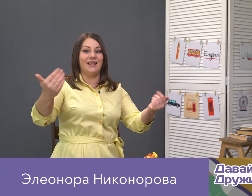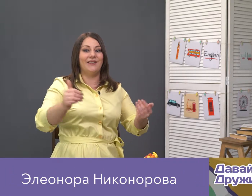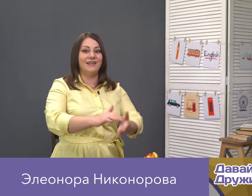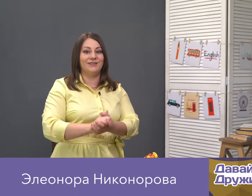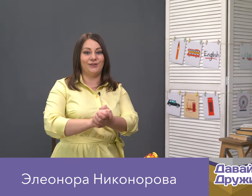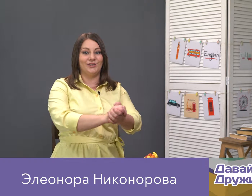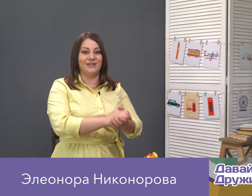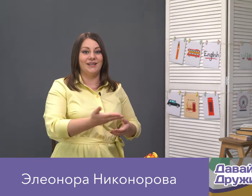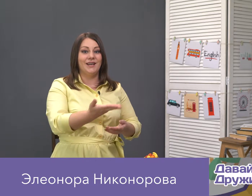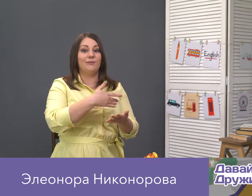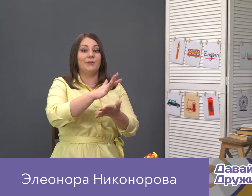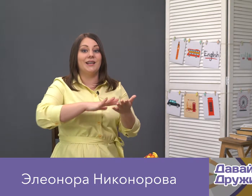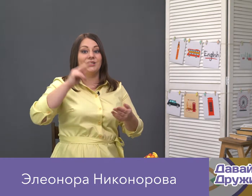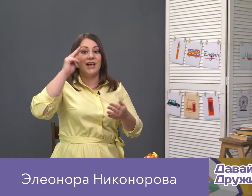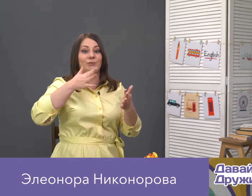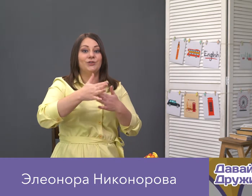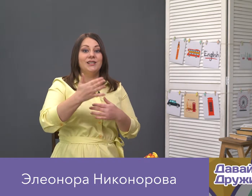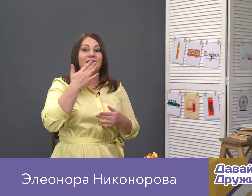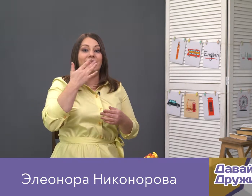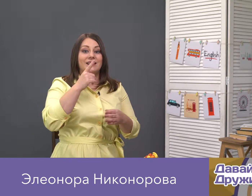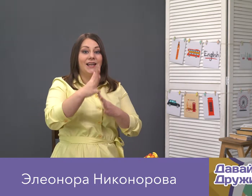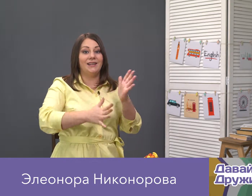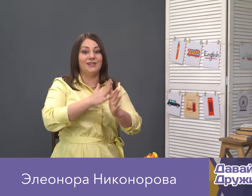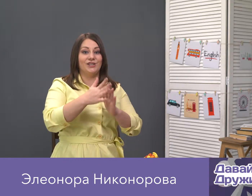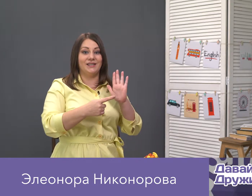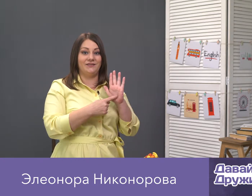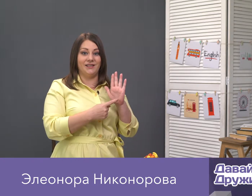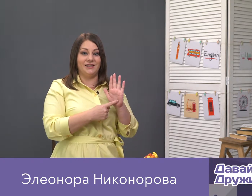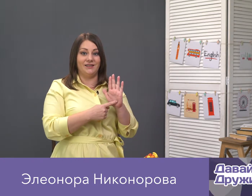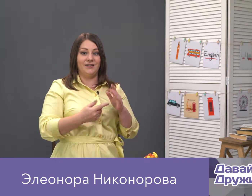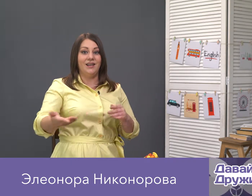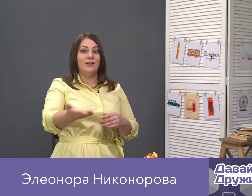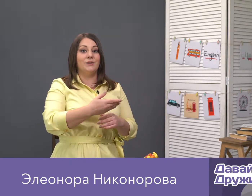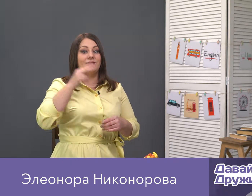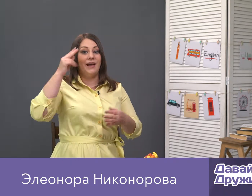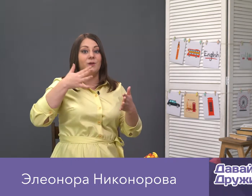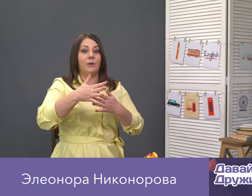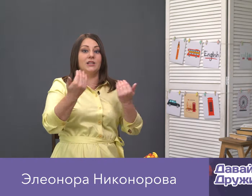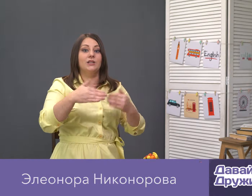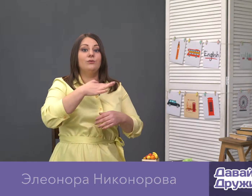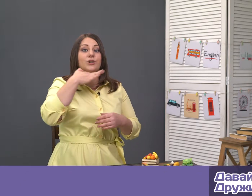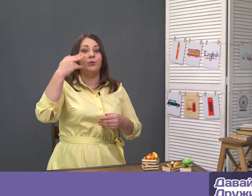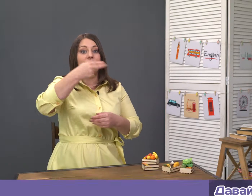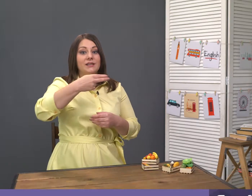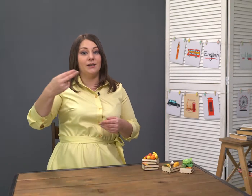Давай дружить! Мы продолжаем учить иностранный жестовый язык. Мы с вами прошли уже много тем,